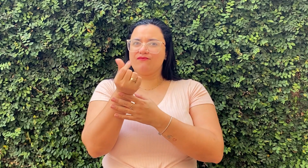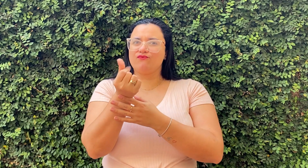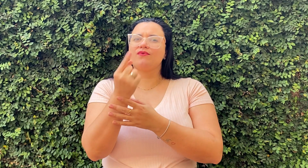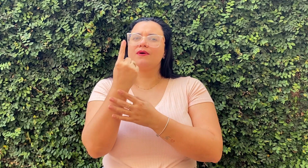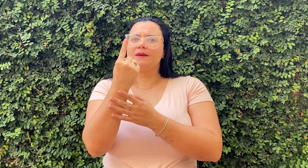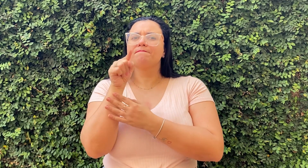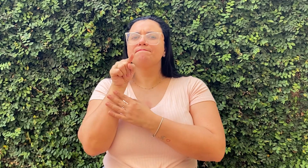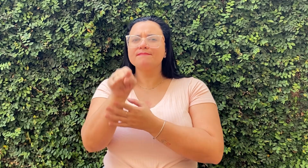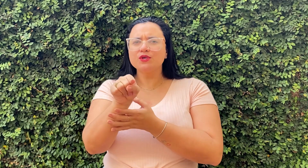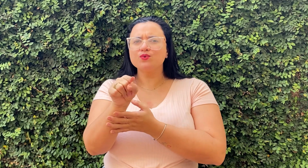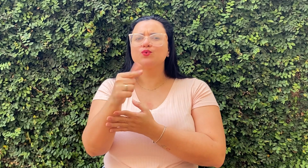valores,